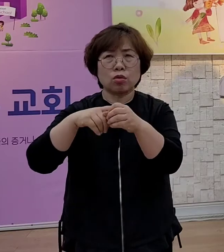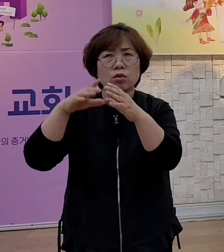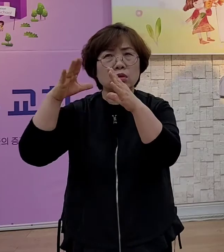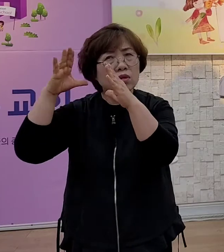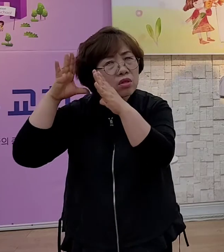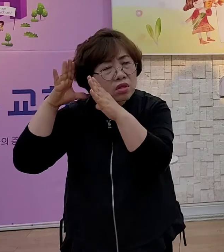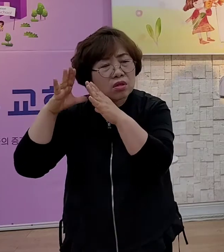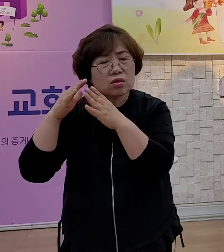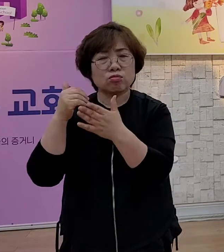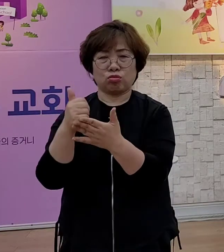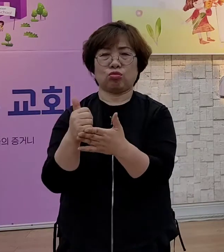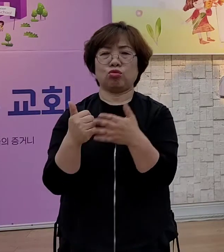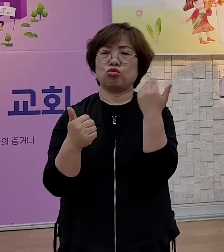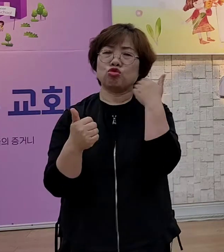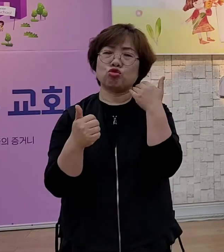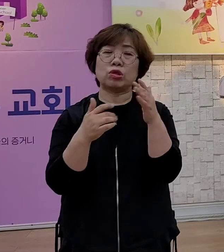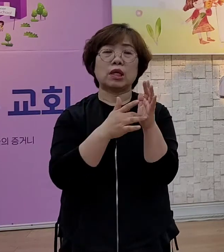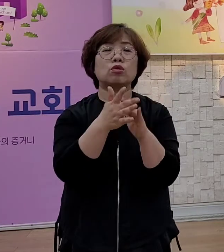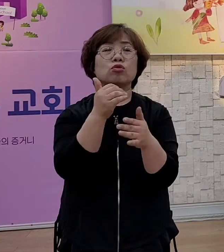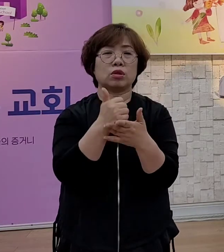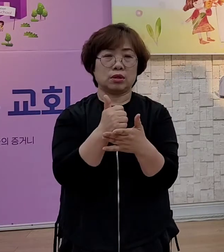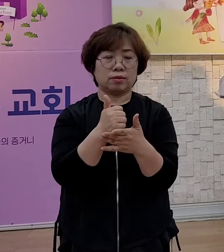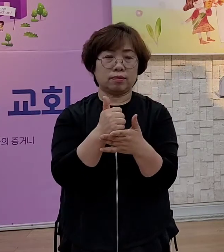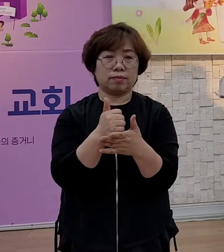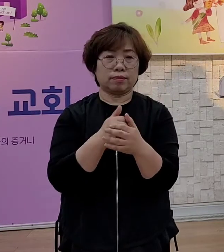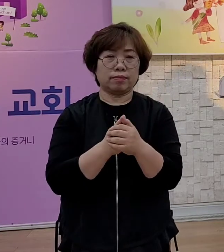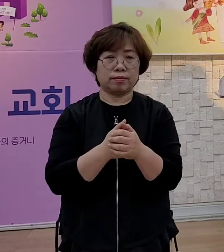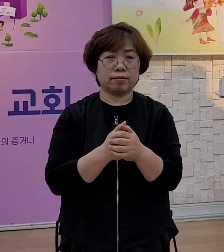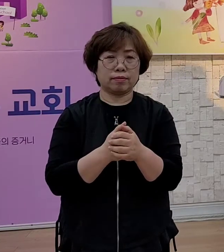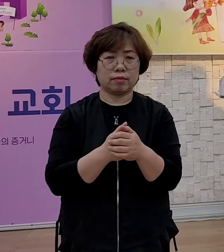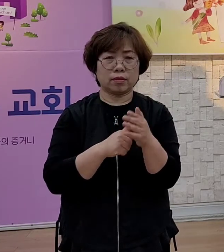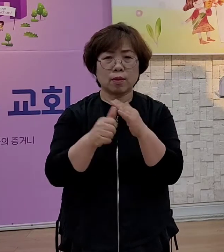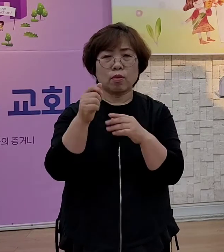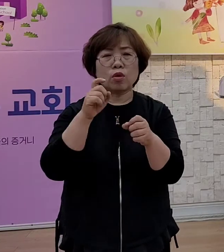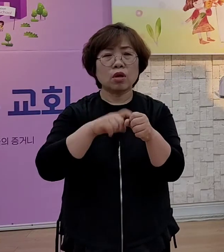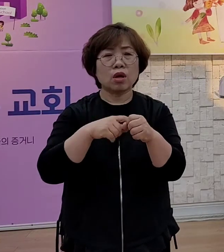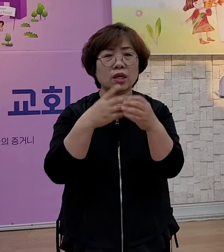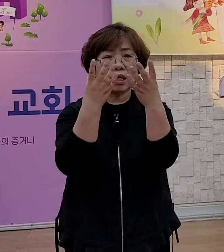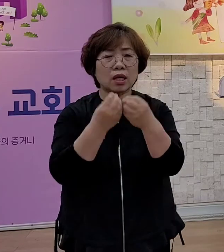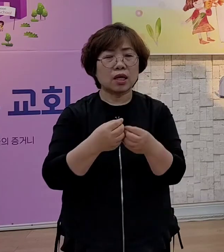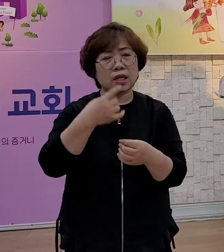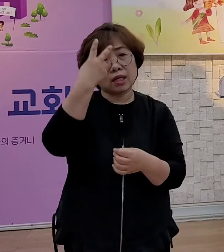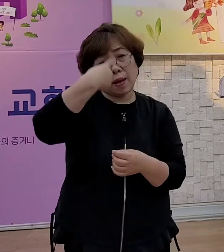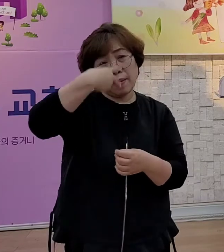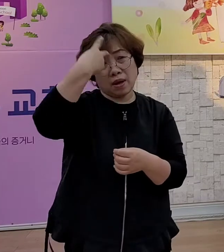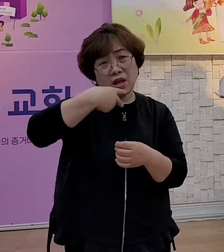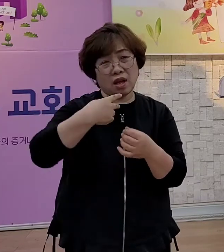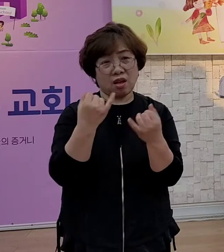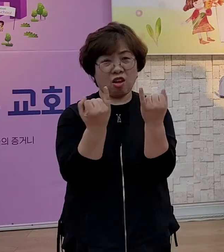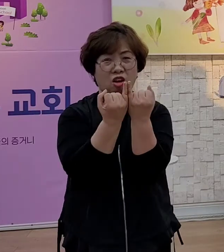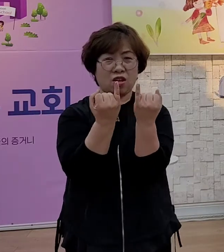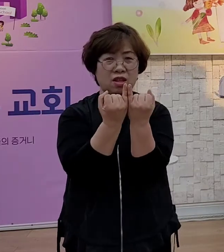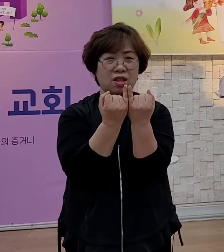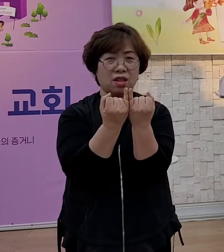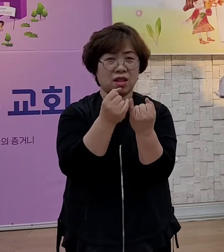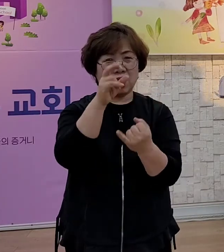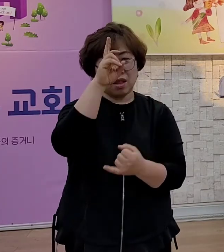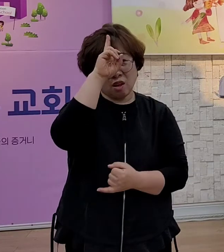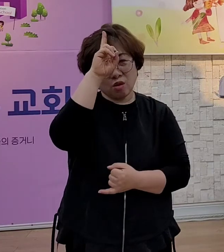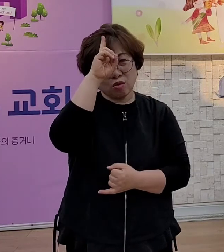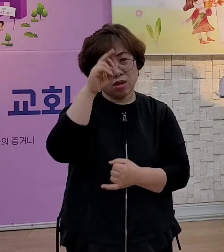분이십니다. 그 대표적인 예가 사마리아 여인이었어요. 그 낮 12시에